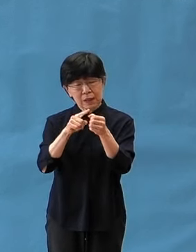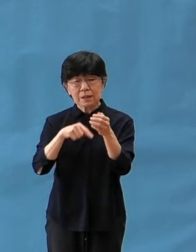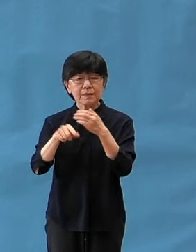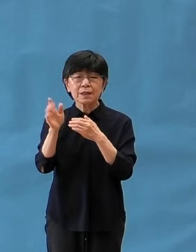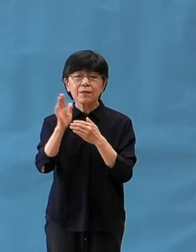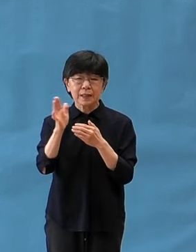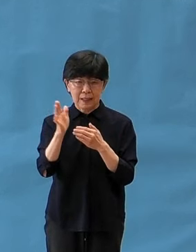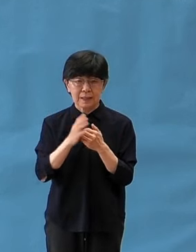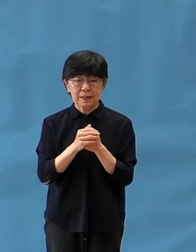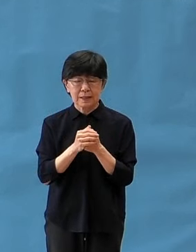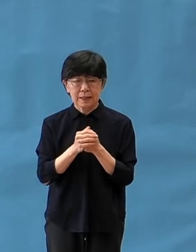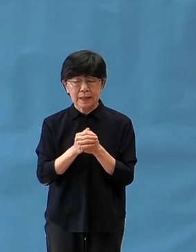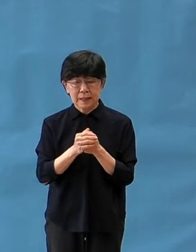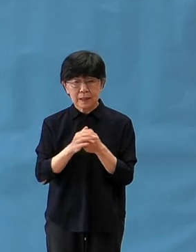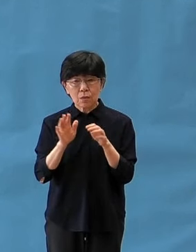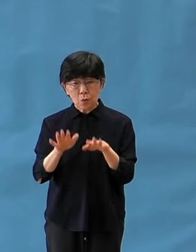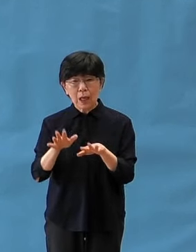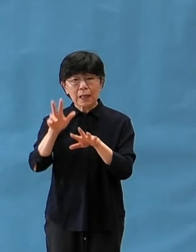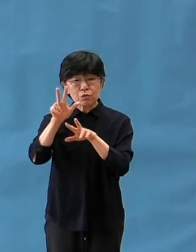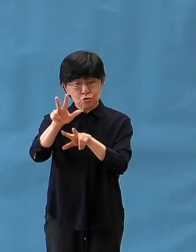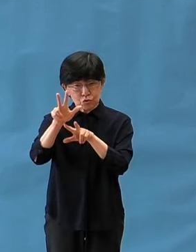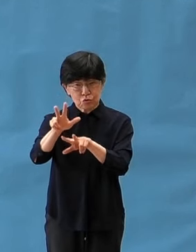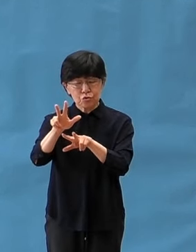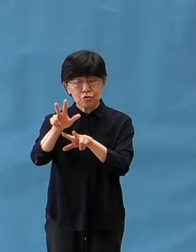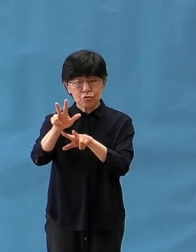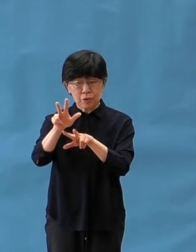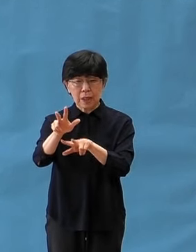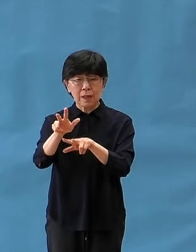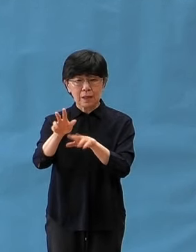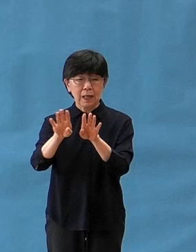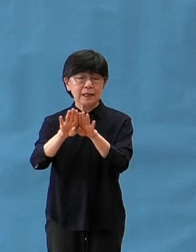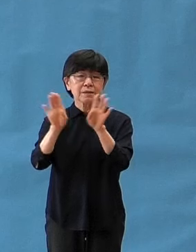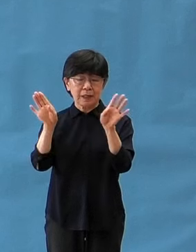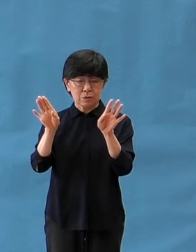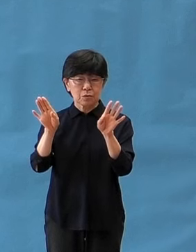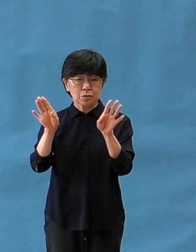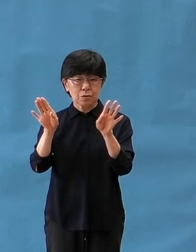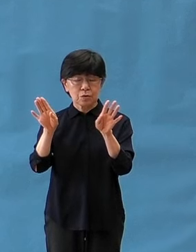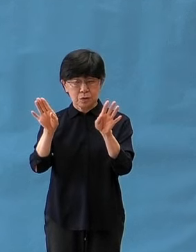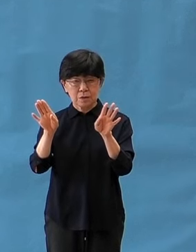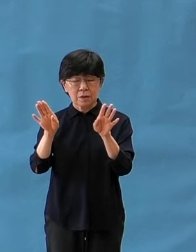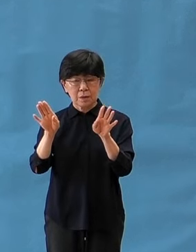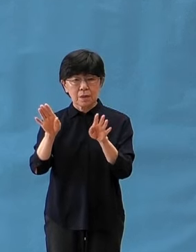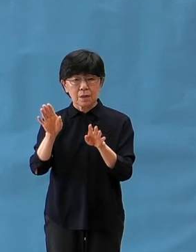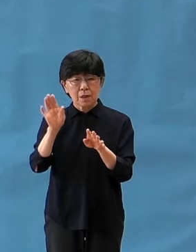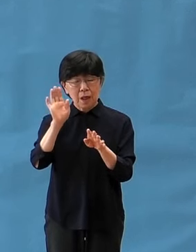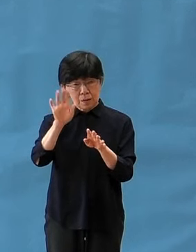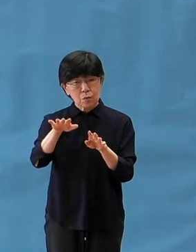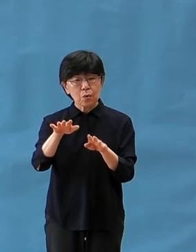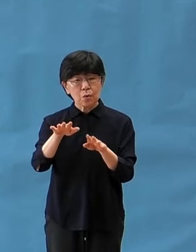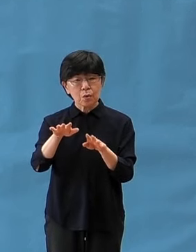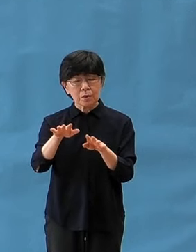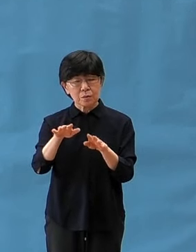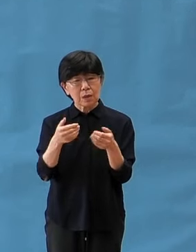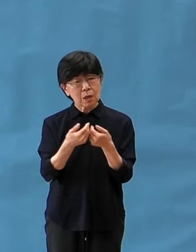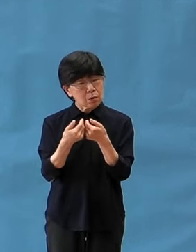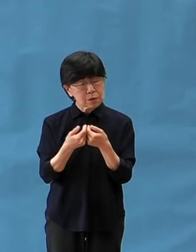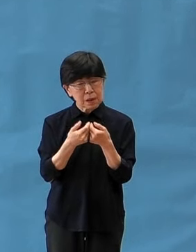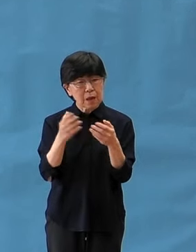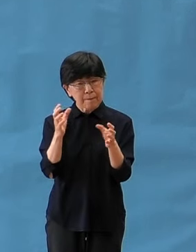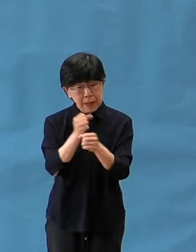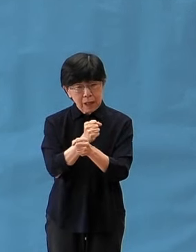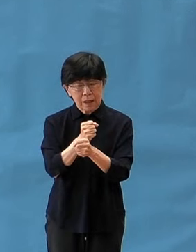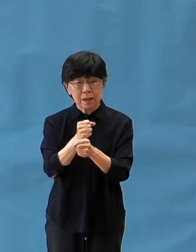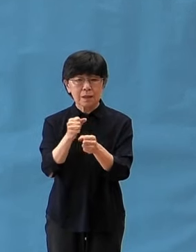この規定の施行ルールをあの作ることで、あの仮にその混雑が解消